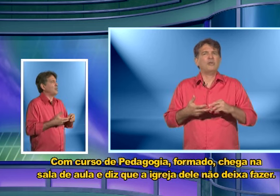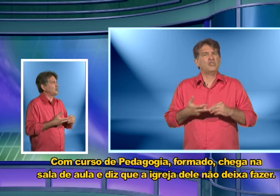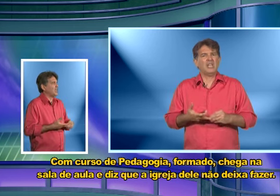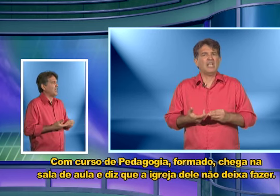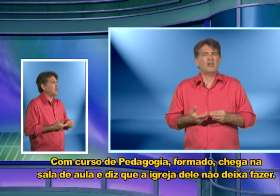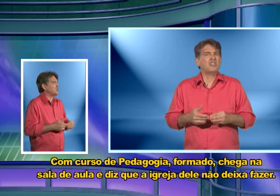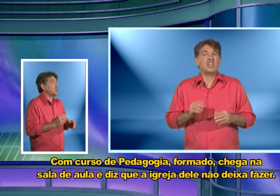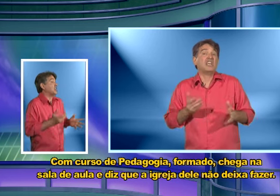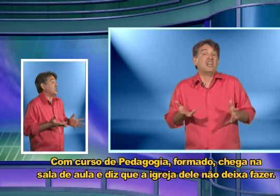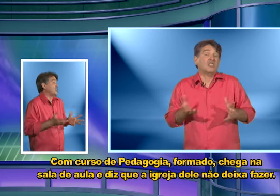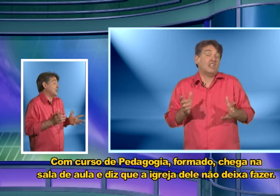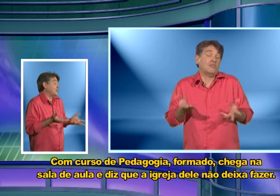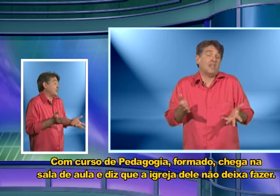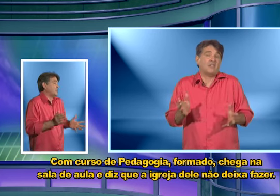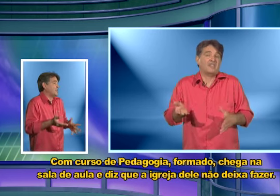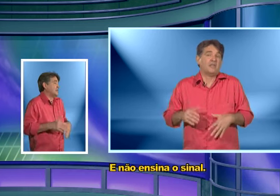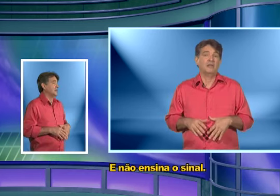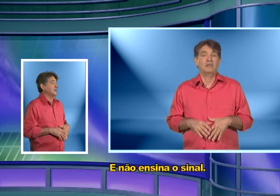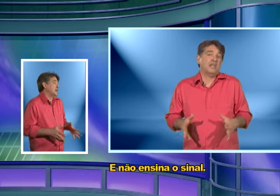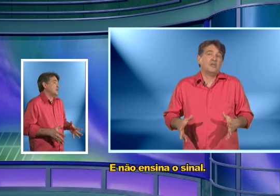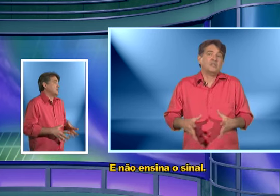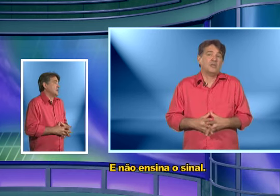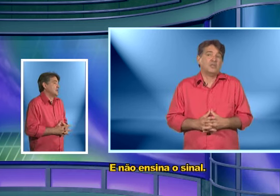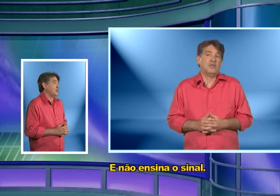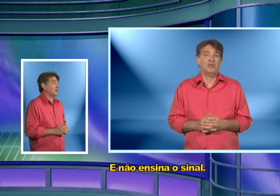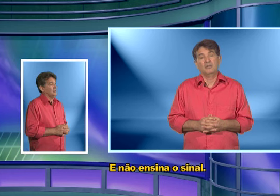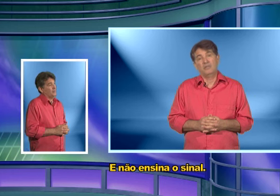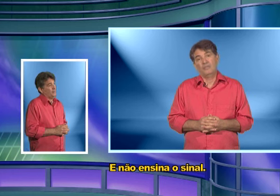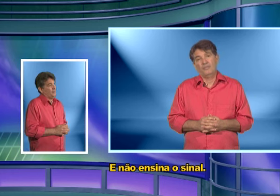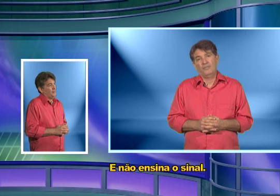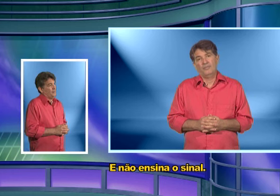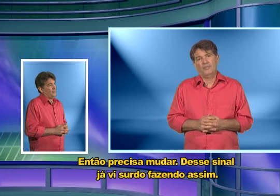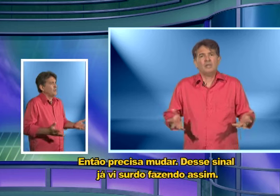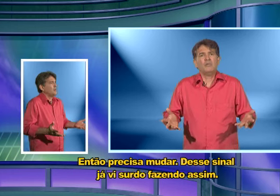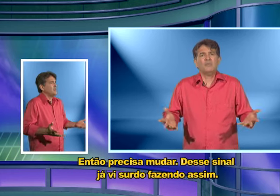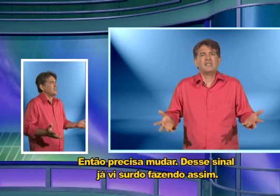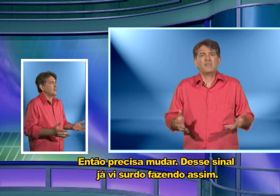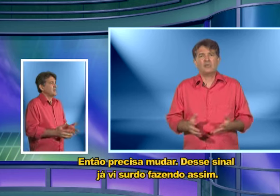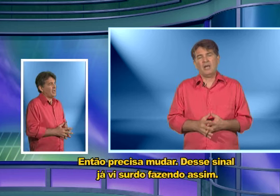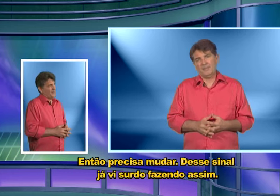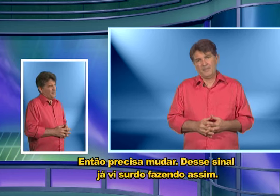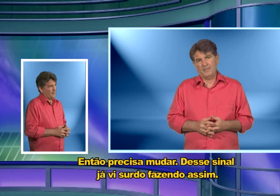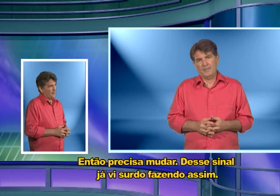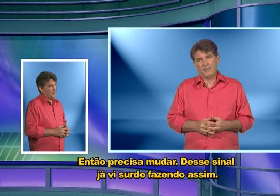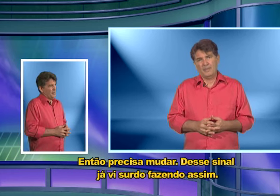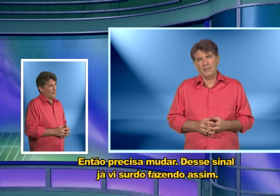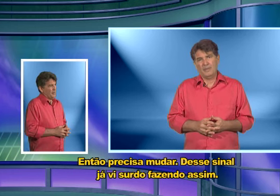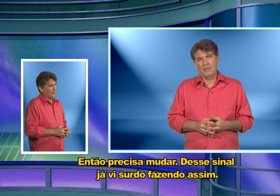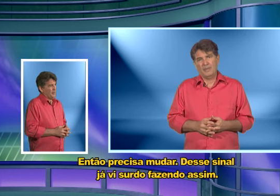formado, chega na aula e diz que a igreja dele não deixa fazer. E ele não ensina o sinal. Então, não precisa mudar.